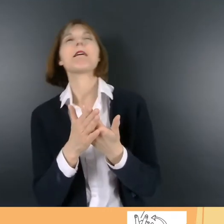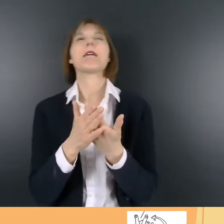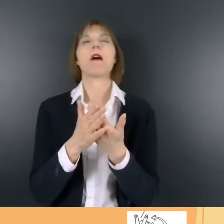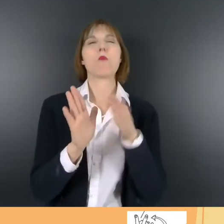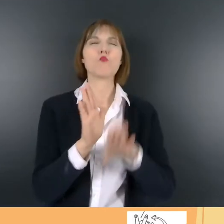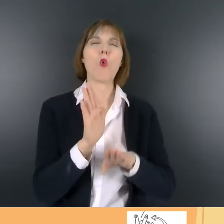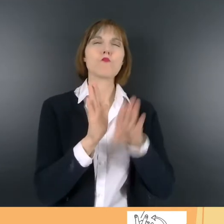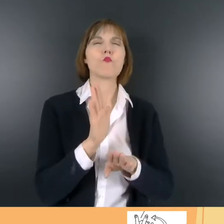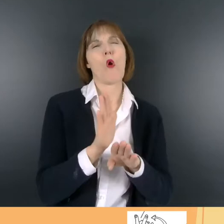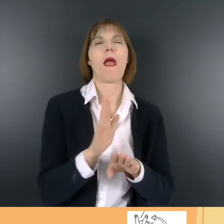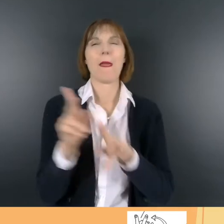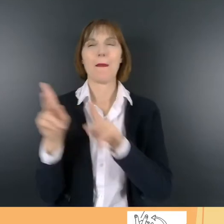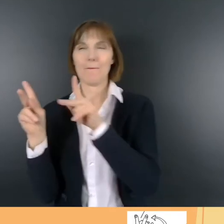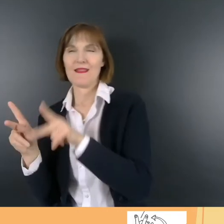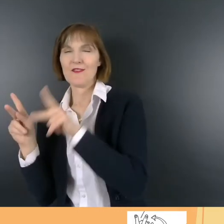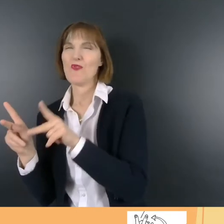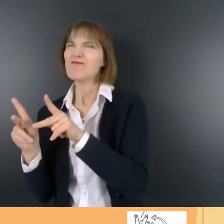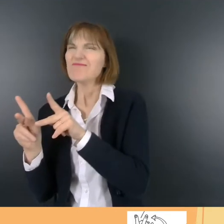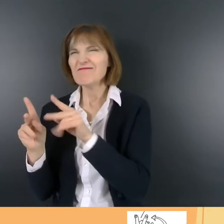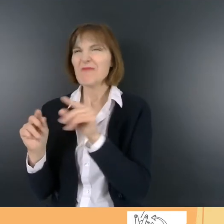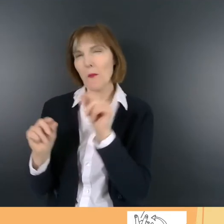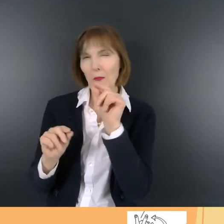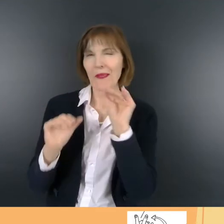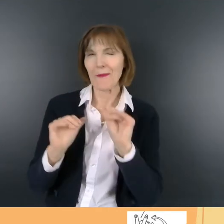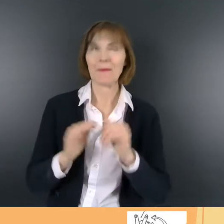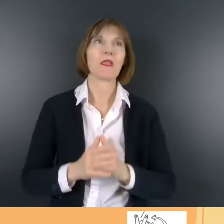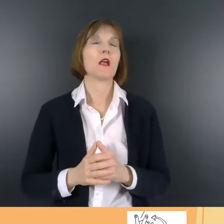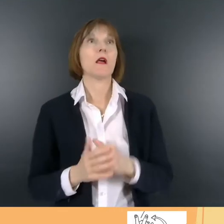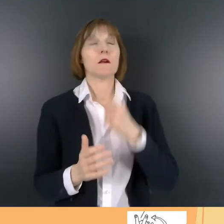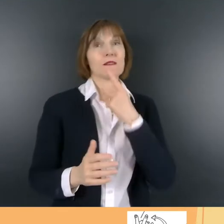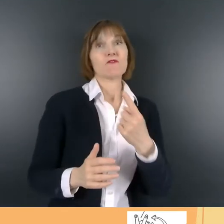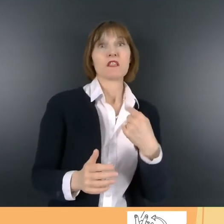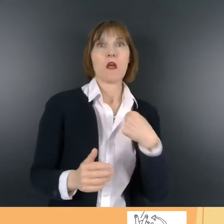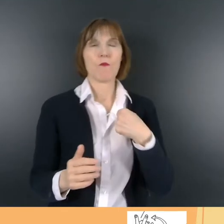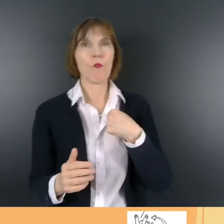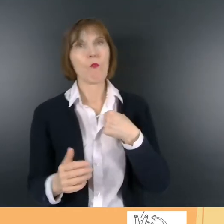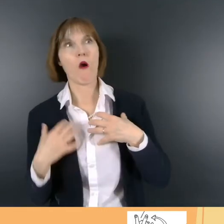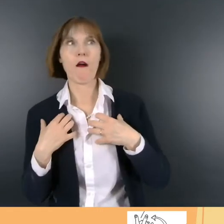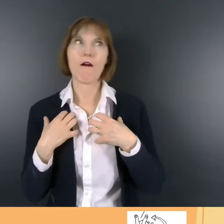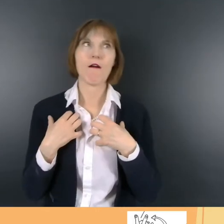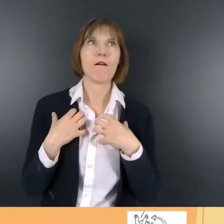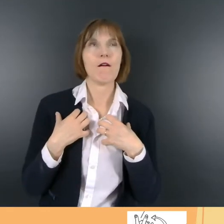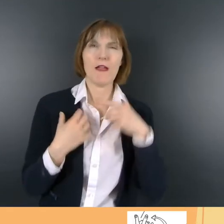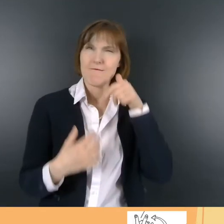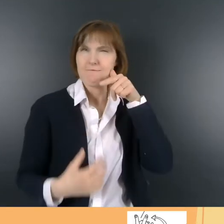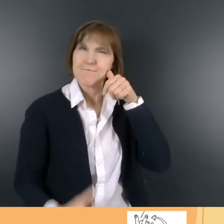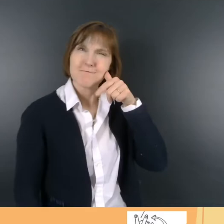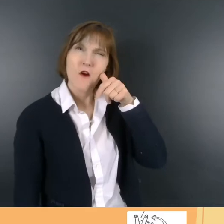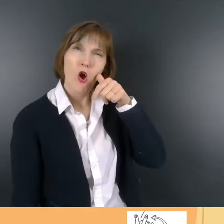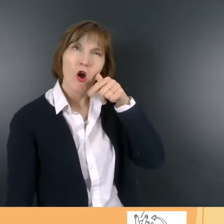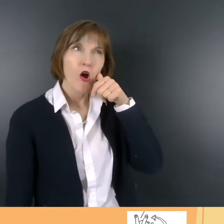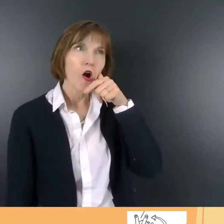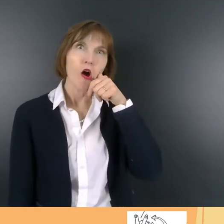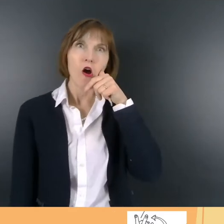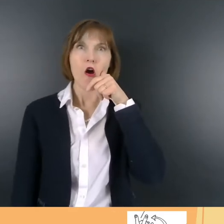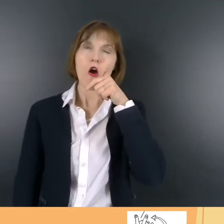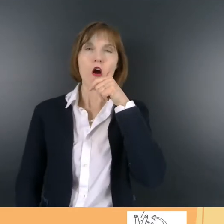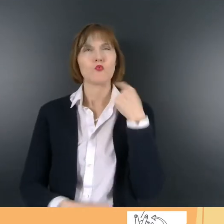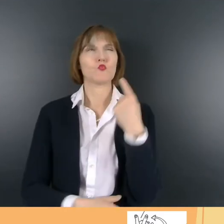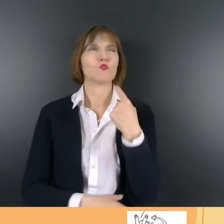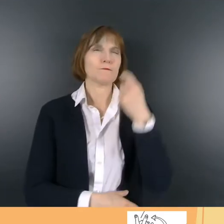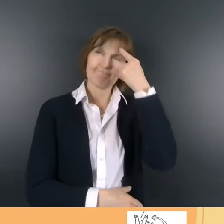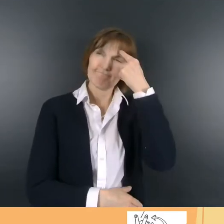dirais, pédagogique, quoique. C'est-à-dire que je ne m'astreins pas à être